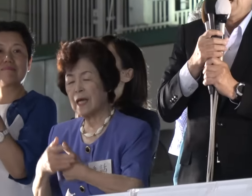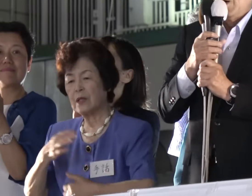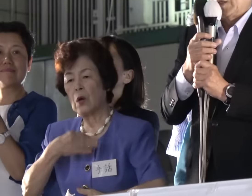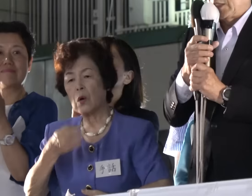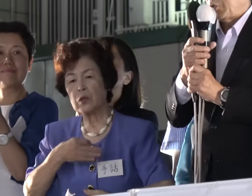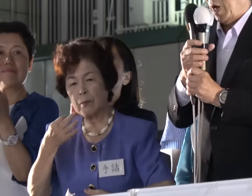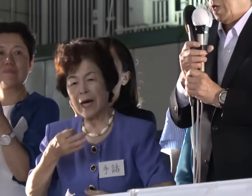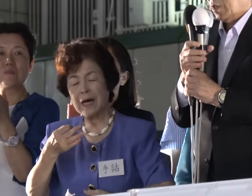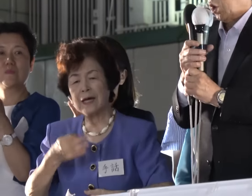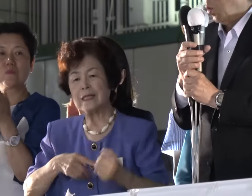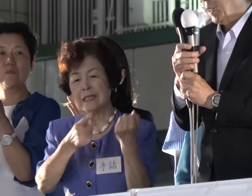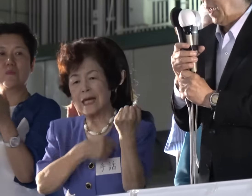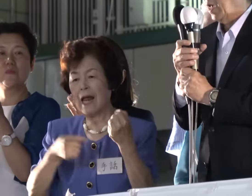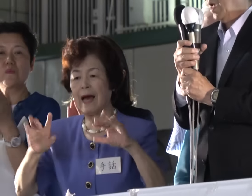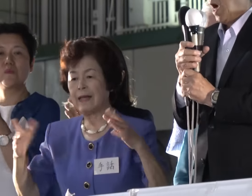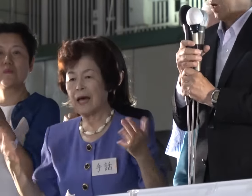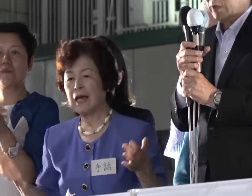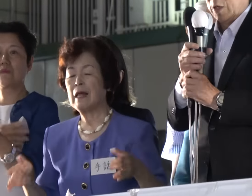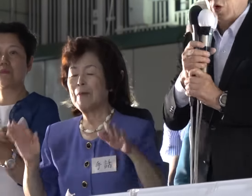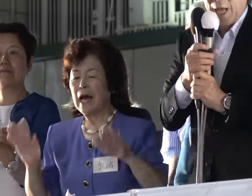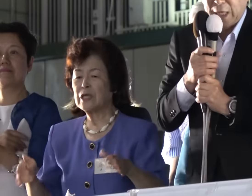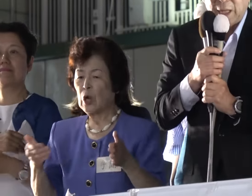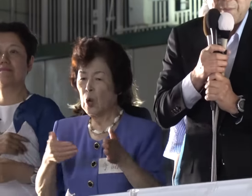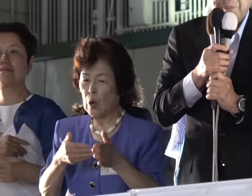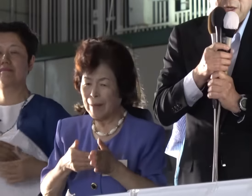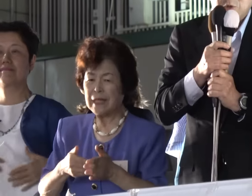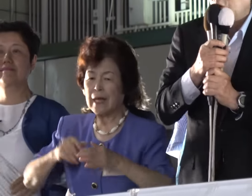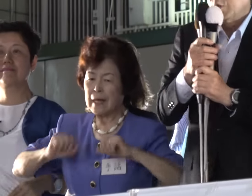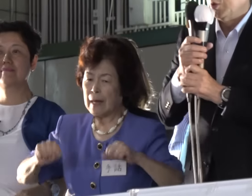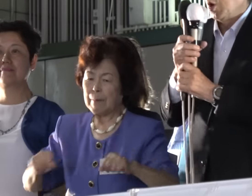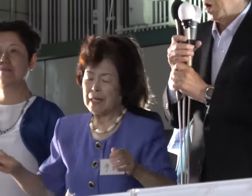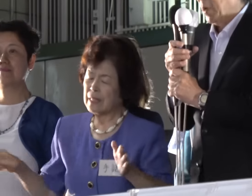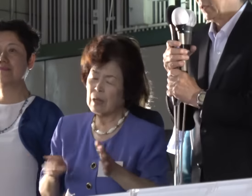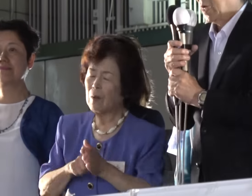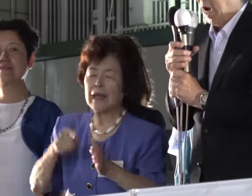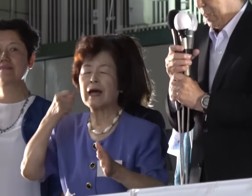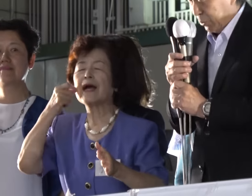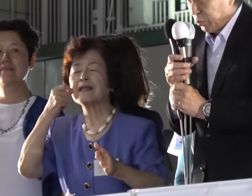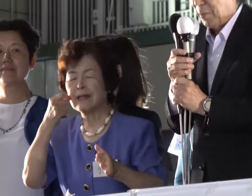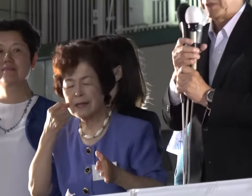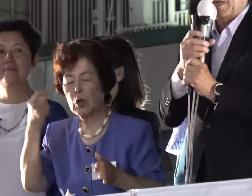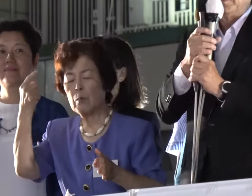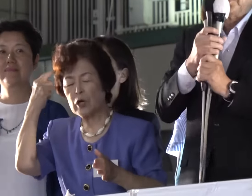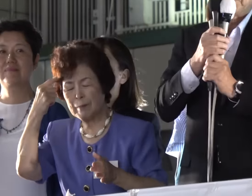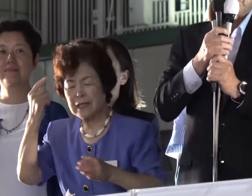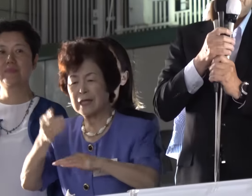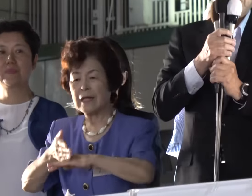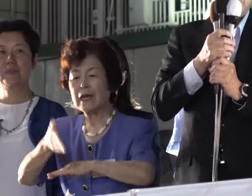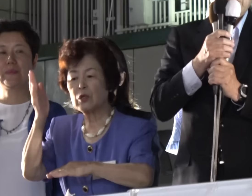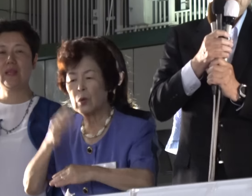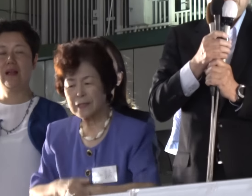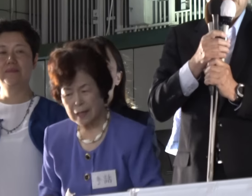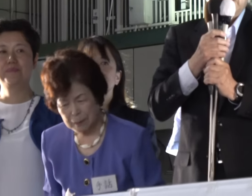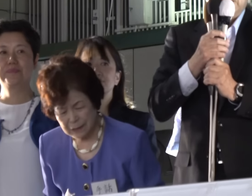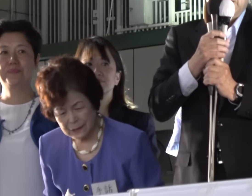ければ私は今日まで歩いてこれなかった、そういうふうに思います。ありがとうございました。